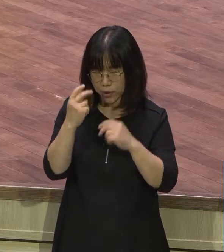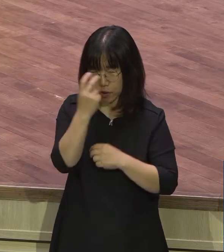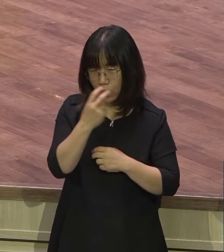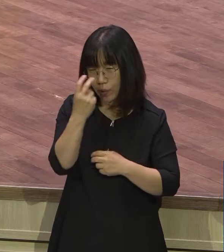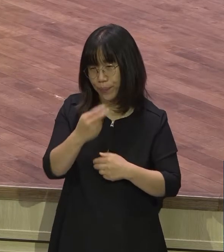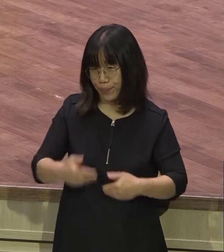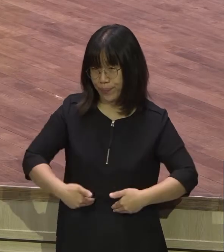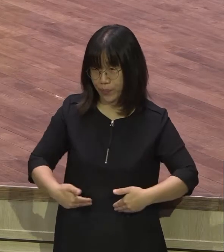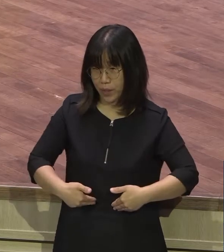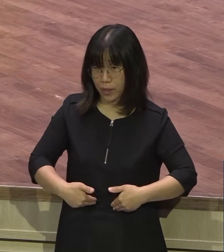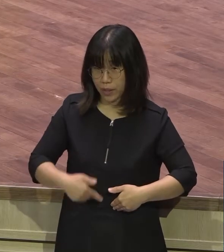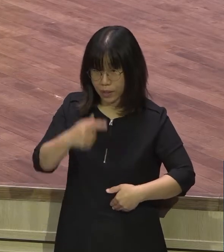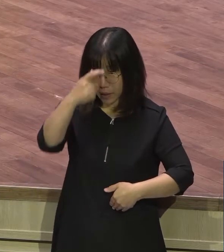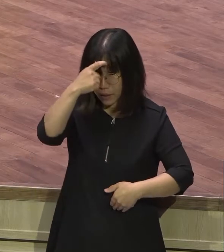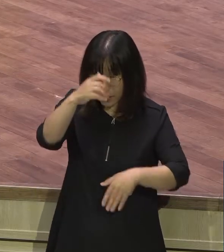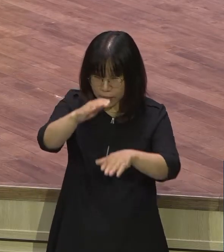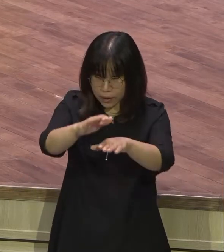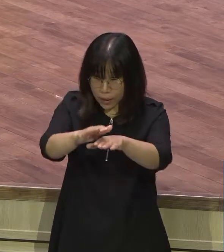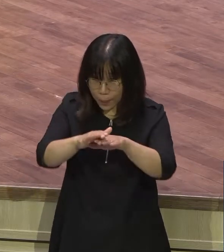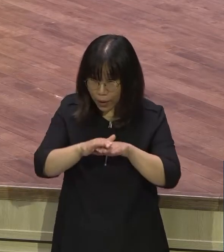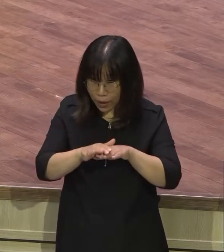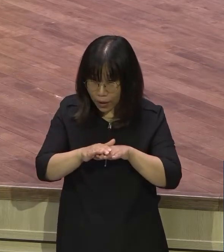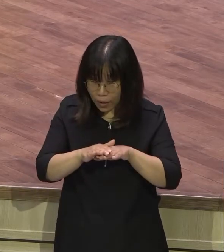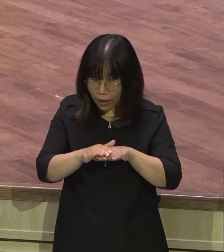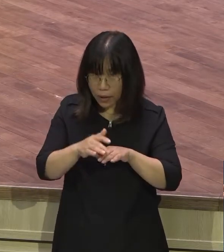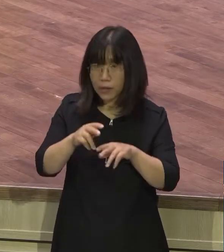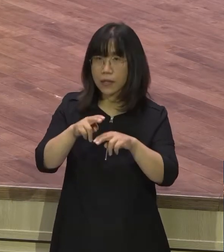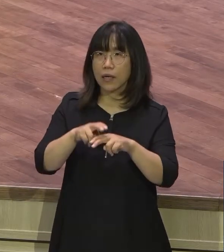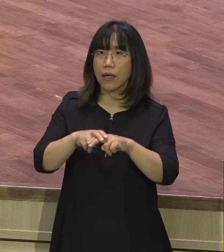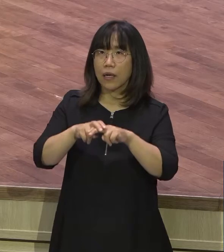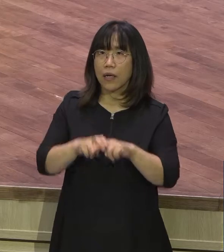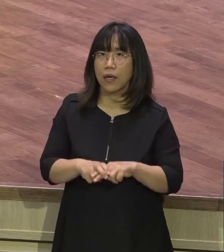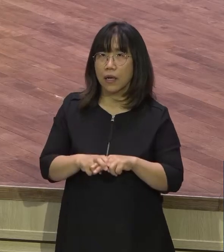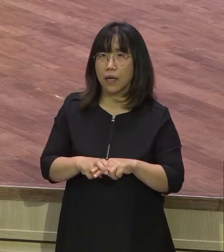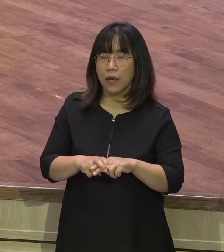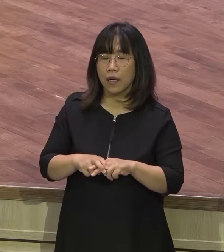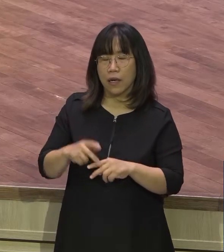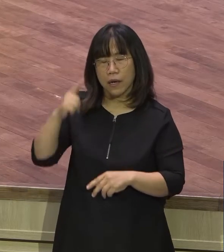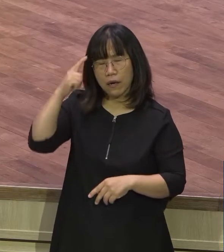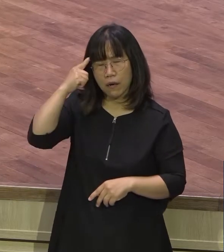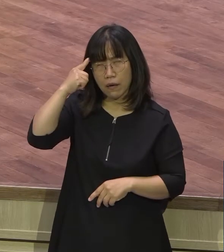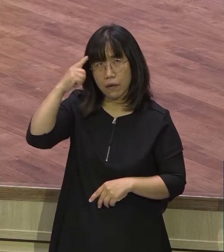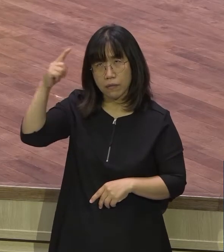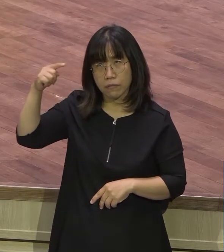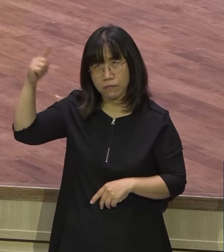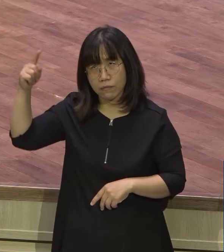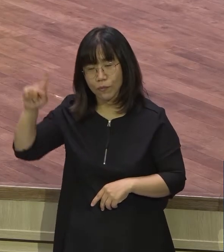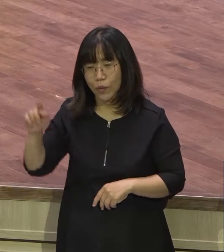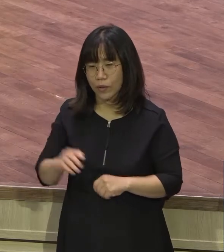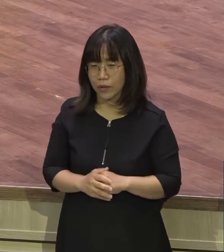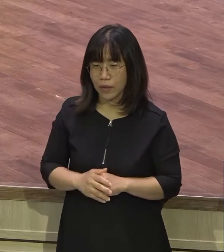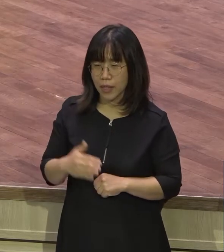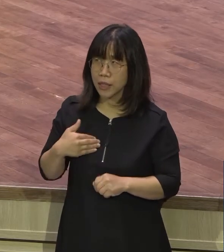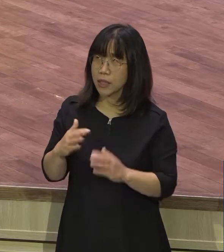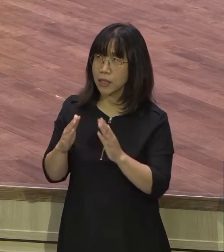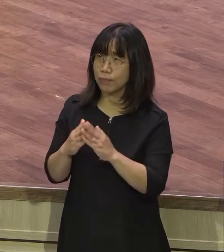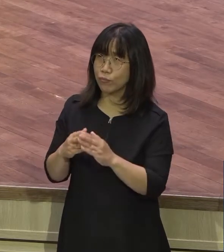예배들이 나와서 일하다가 온 세상 생각. 내가 문을 잠그고 왔나 안 잠그고 왔나.